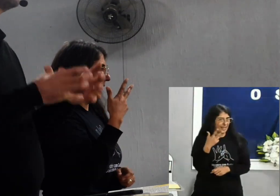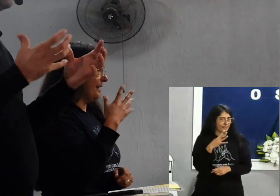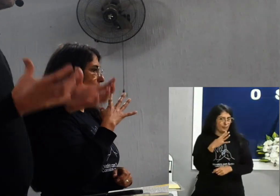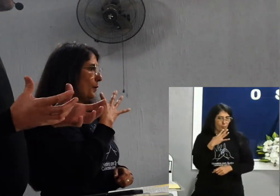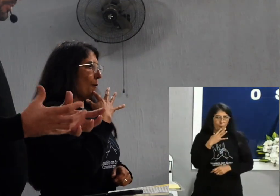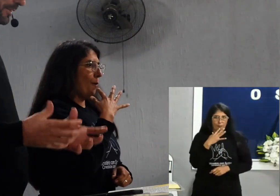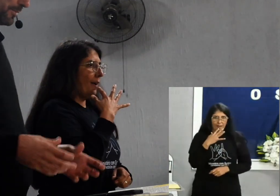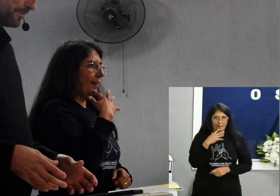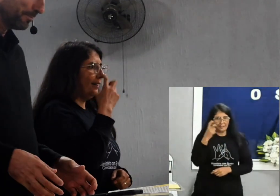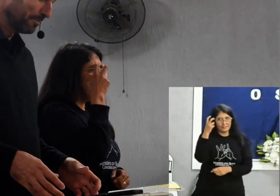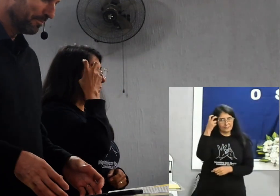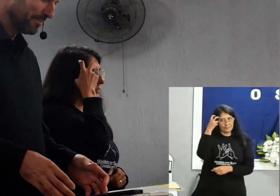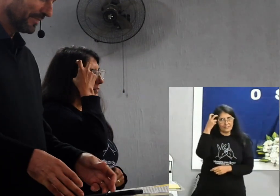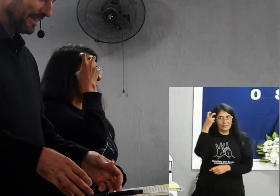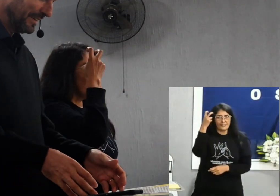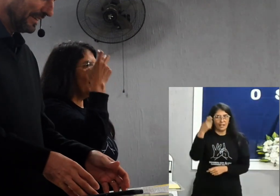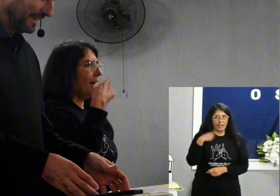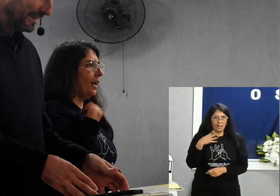muito encantado com isso.